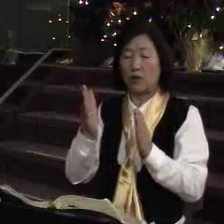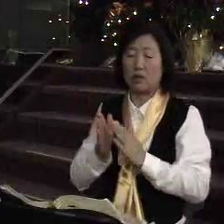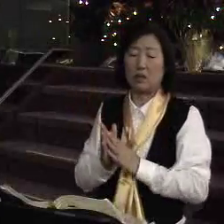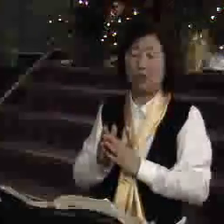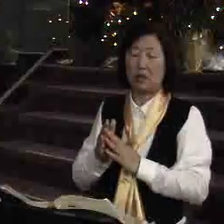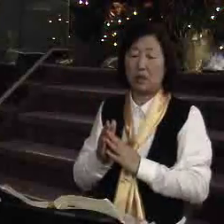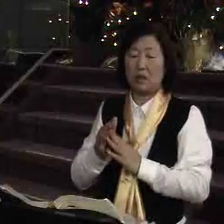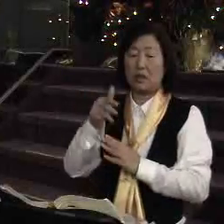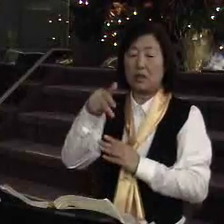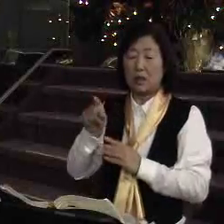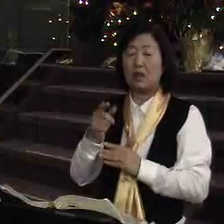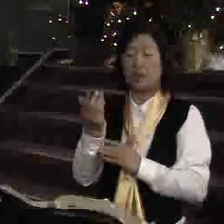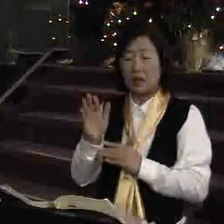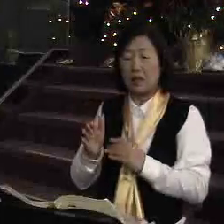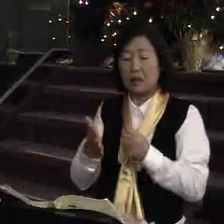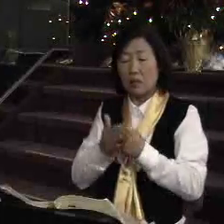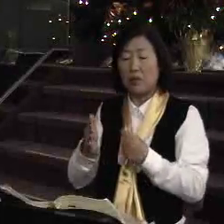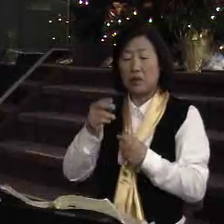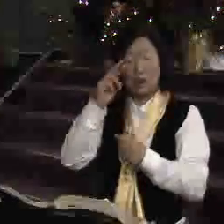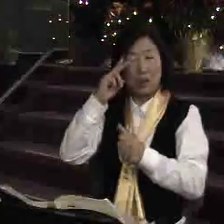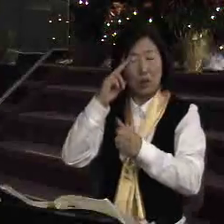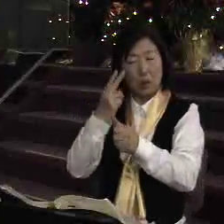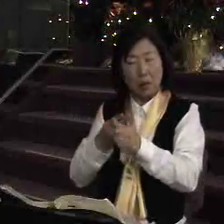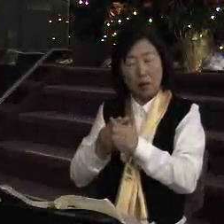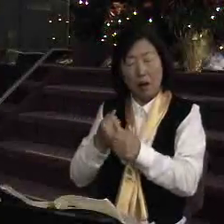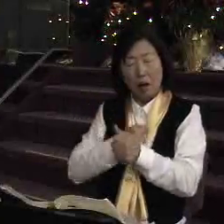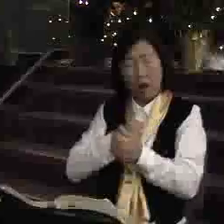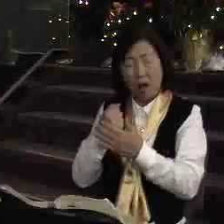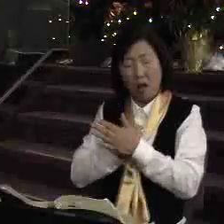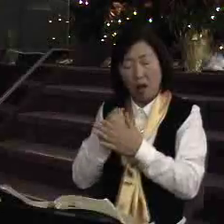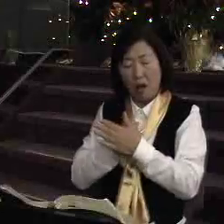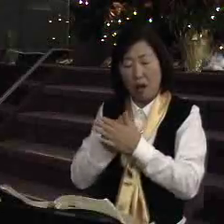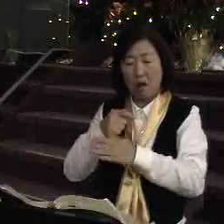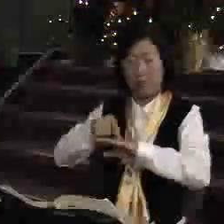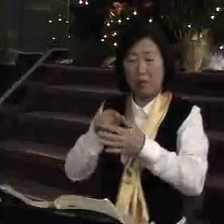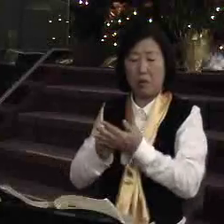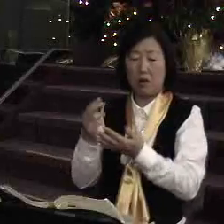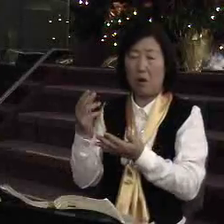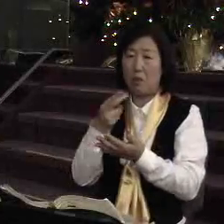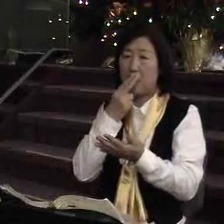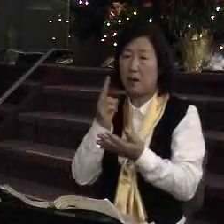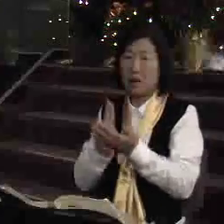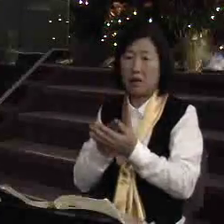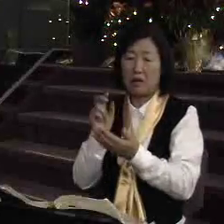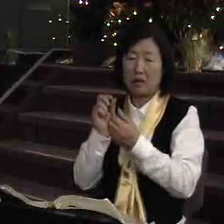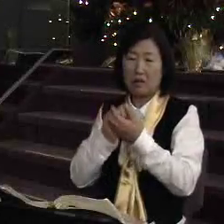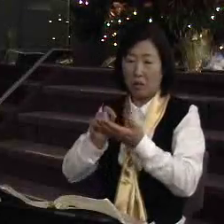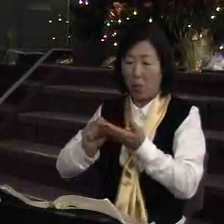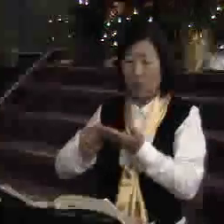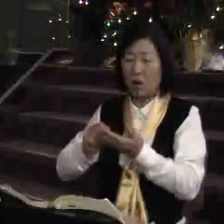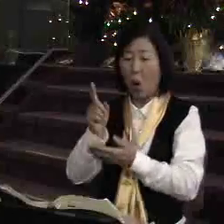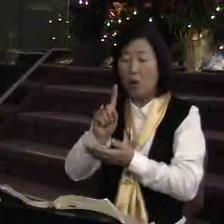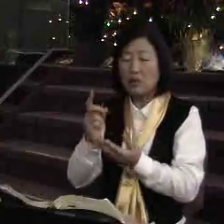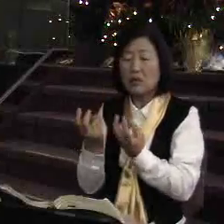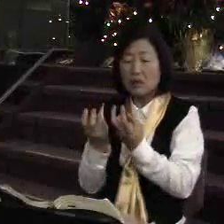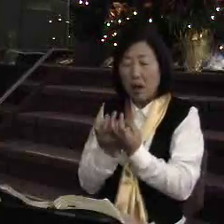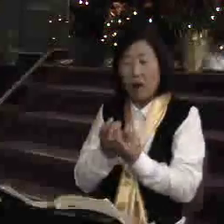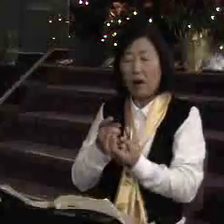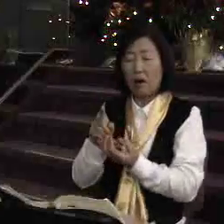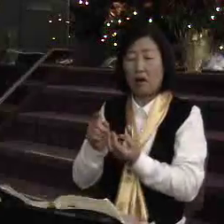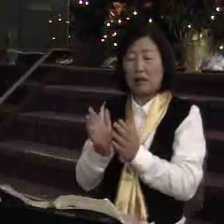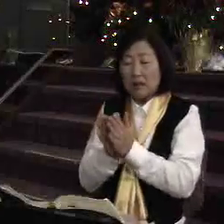자, 그래서 사도 바울이 안타까운 마음을 가지고 편지를 쓴 겁니다. 너희들이 어디서